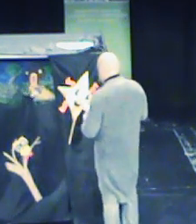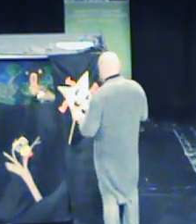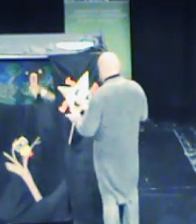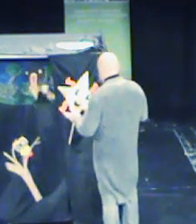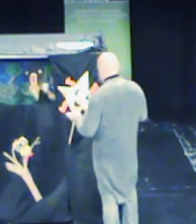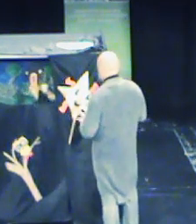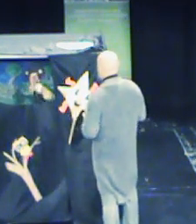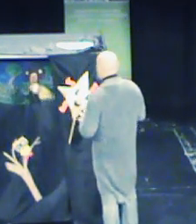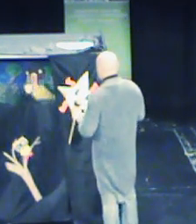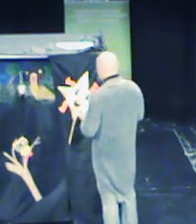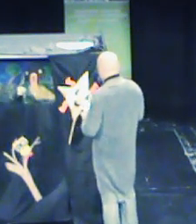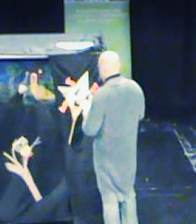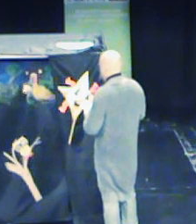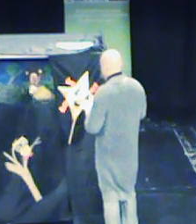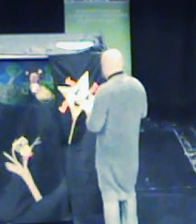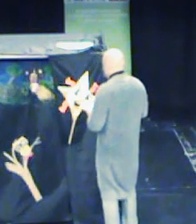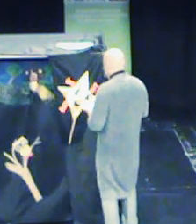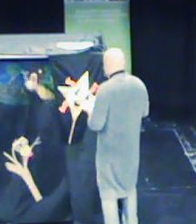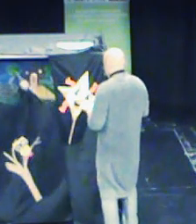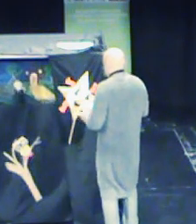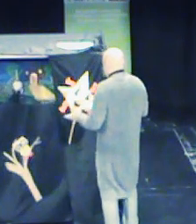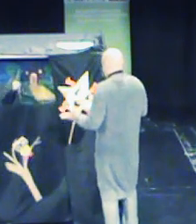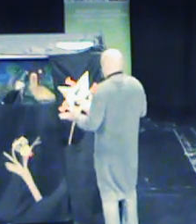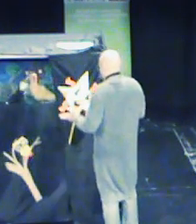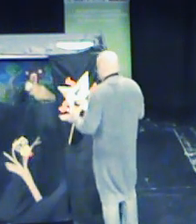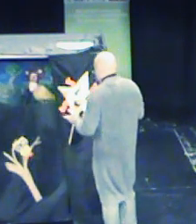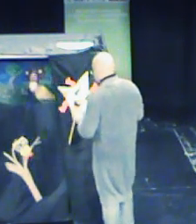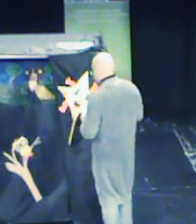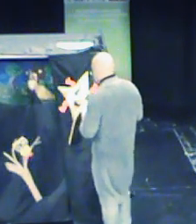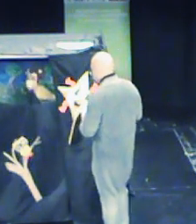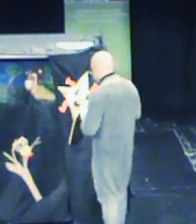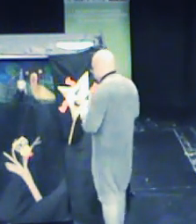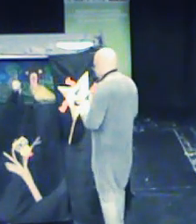Hombre, Titatana, deja de hacer esos movimientos tan, tan...